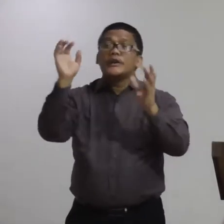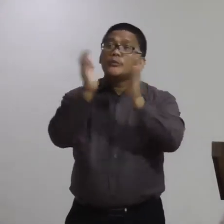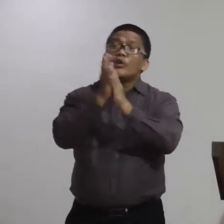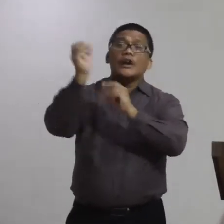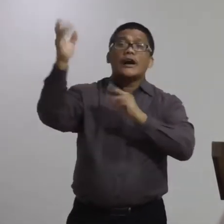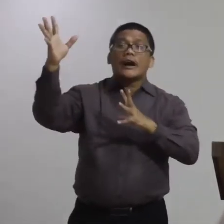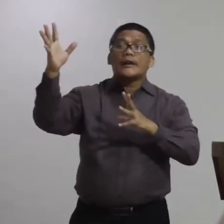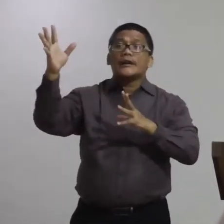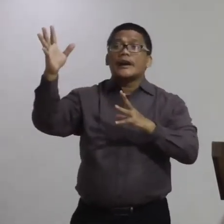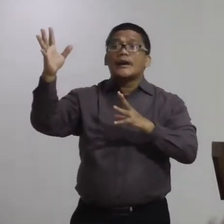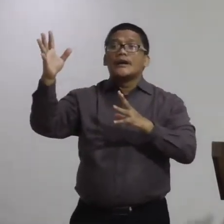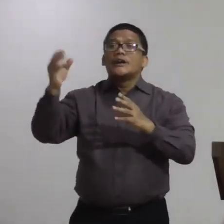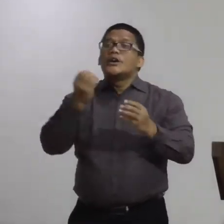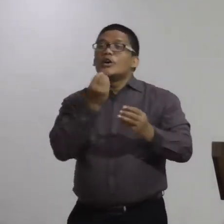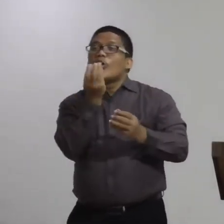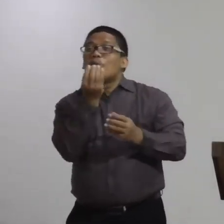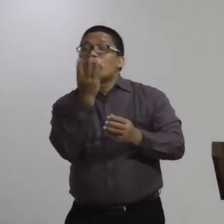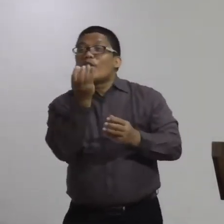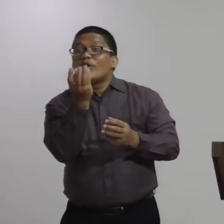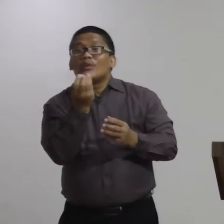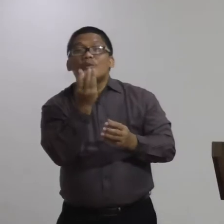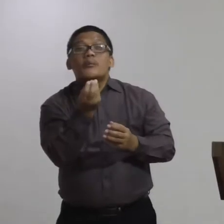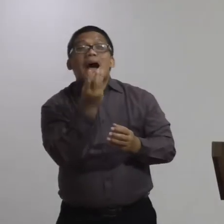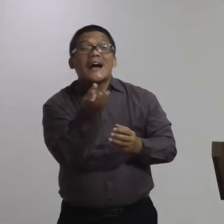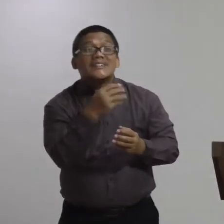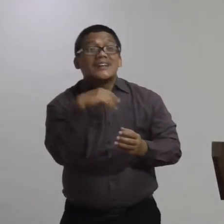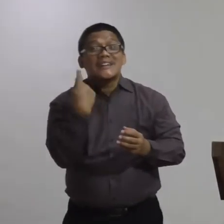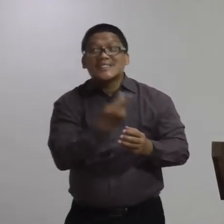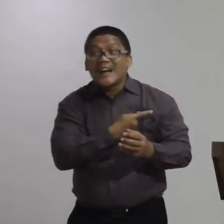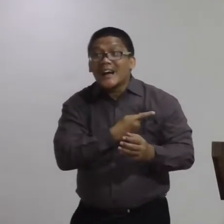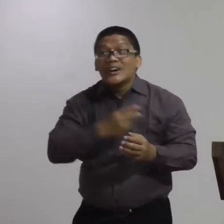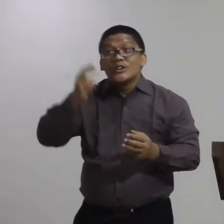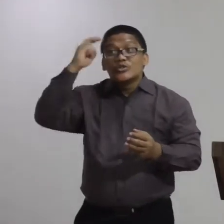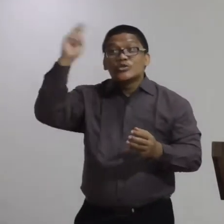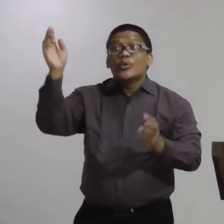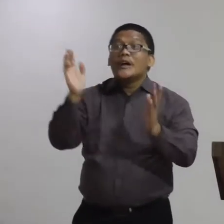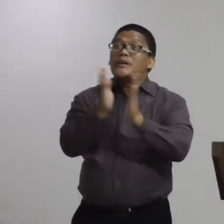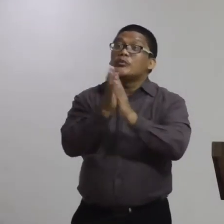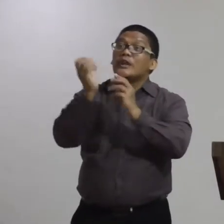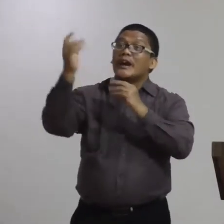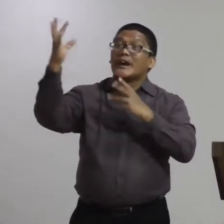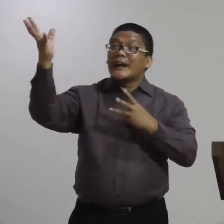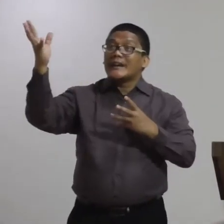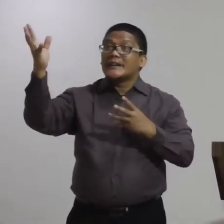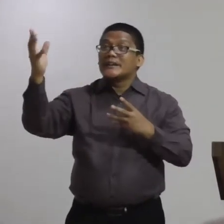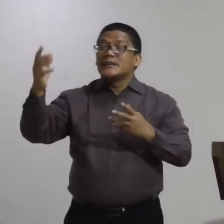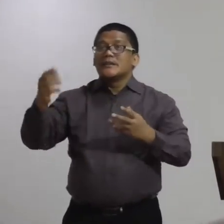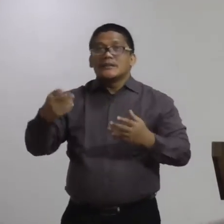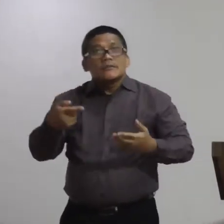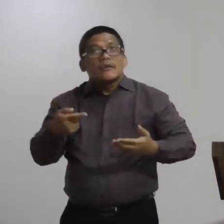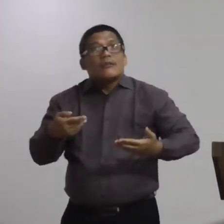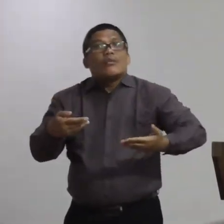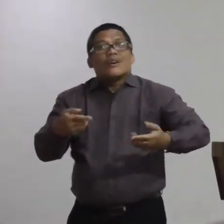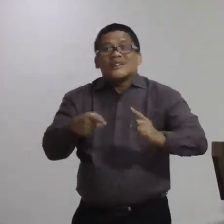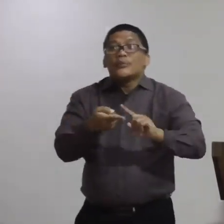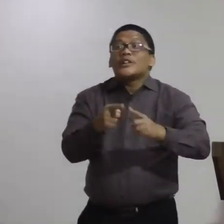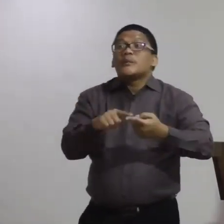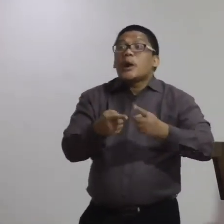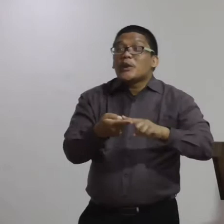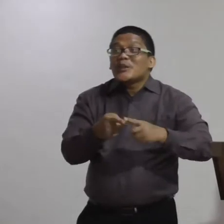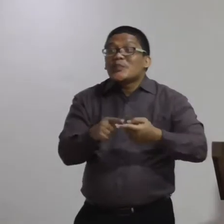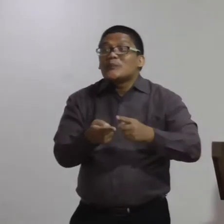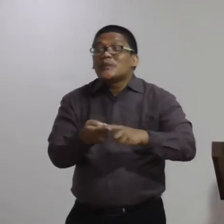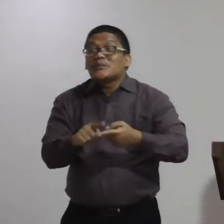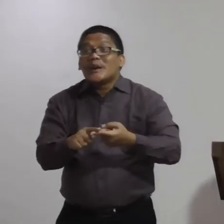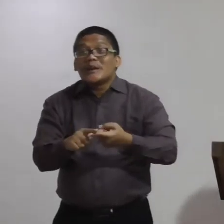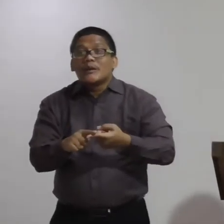Melalui pergaulan kita, Tuhan dimuliakan. Melalui pertemanan kita, Tuhan dimuliakan.